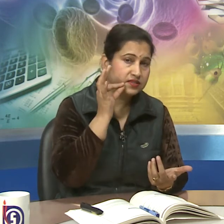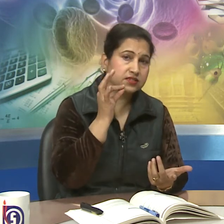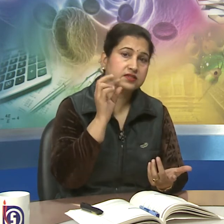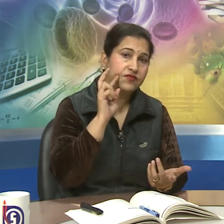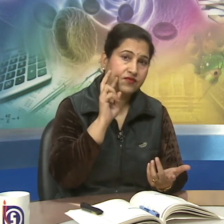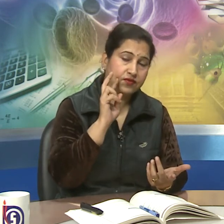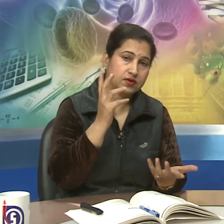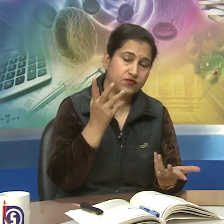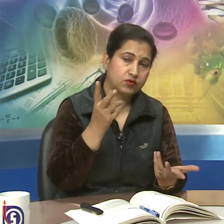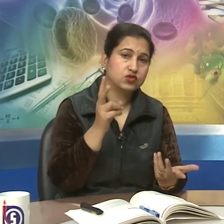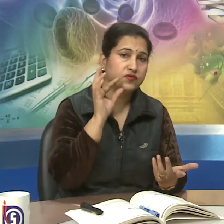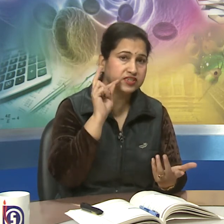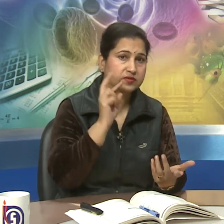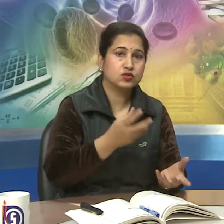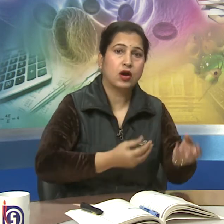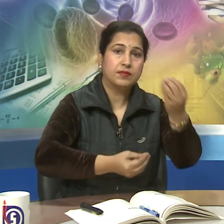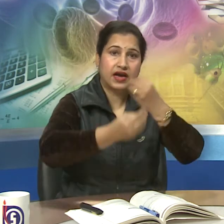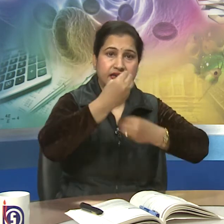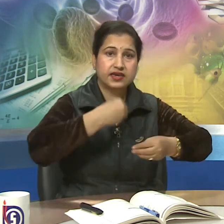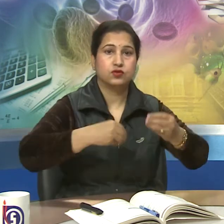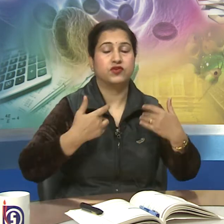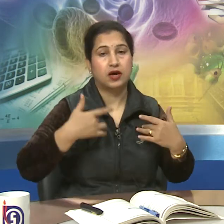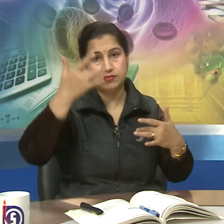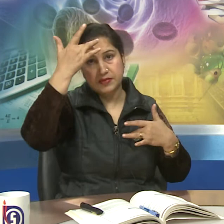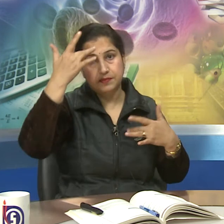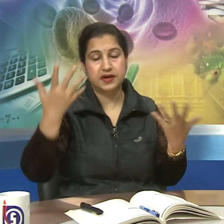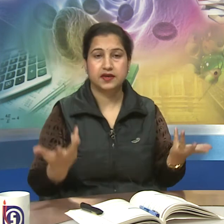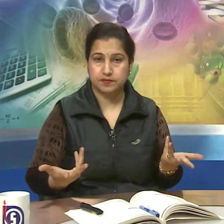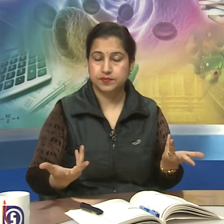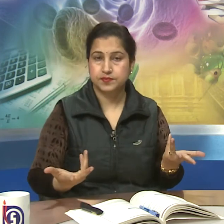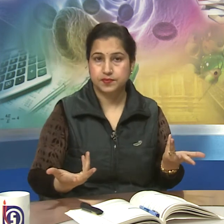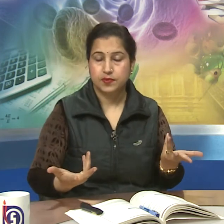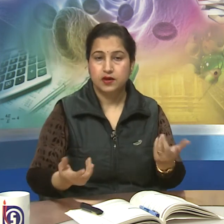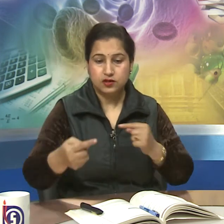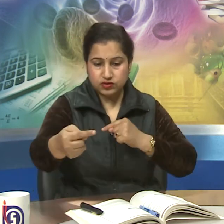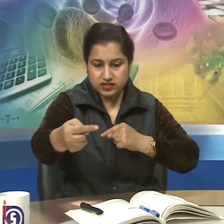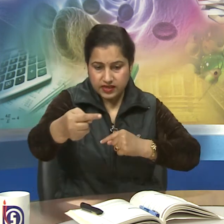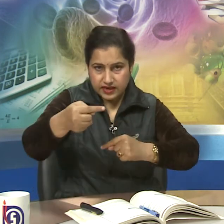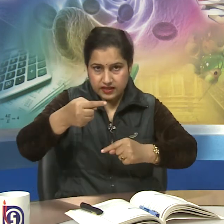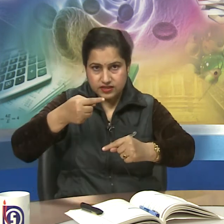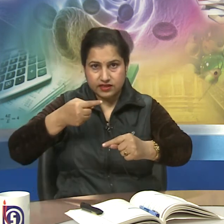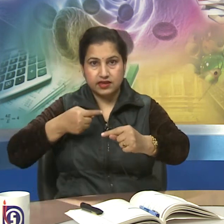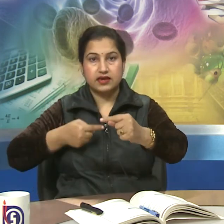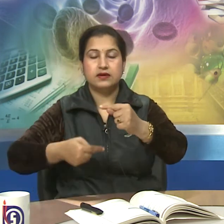सिर्फ फ्रूट्स और वेजिटेबल्स को हम खाएंगे तो फिर हम बीमार पढेंगे तो यह साइकिल चलती है